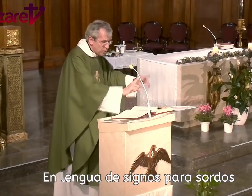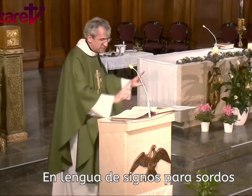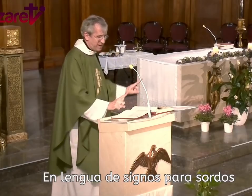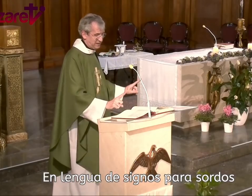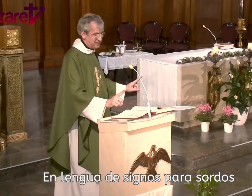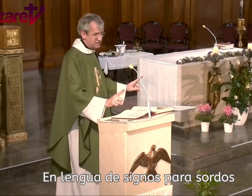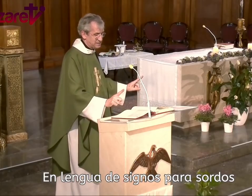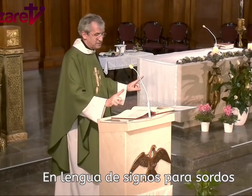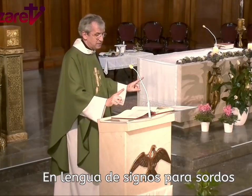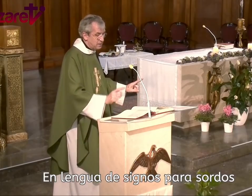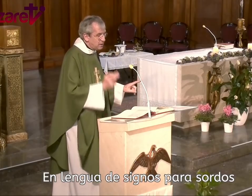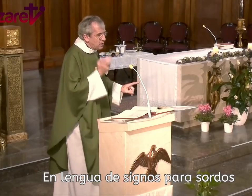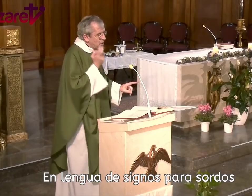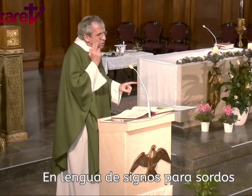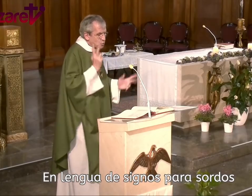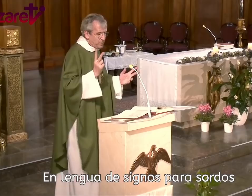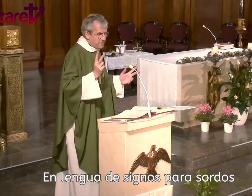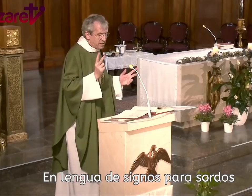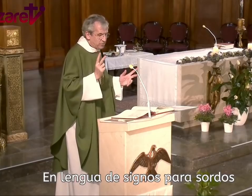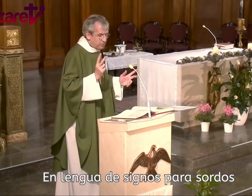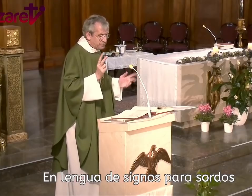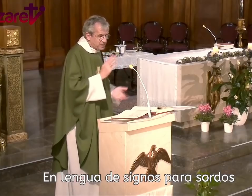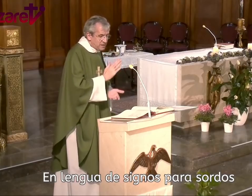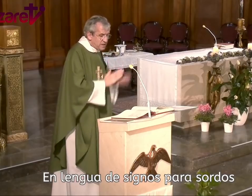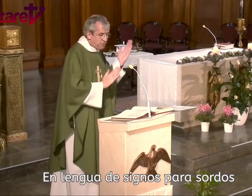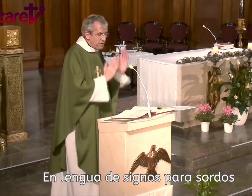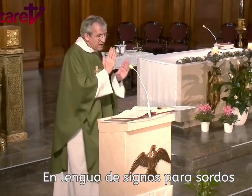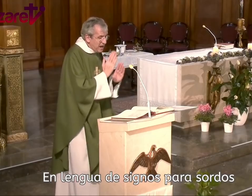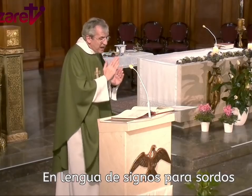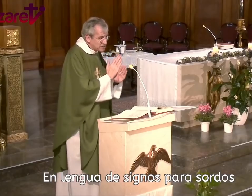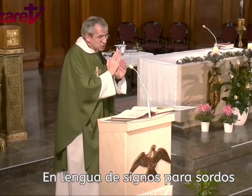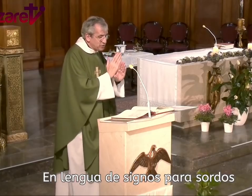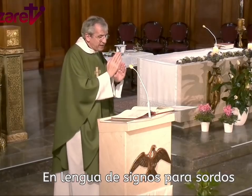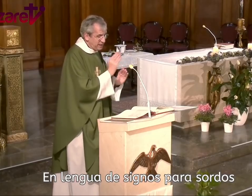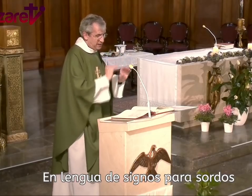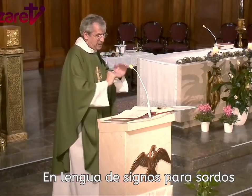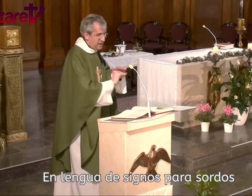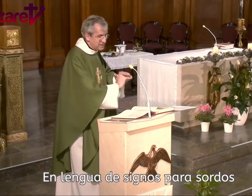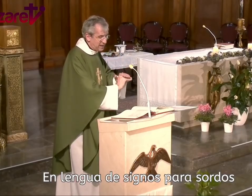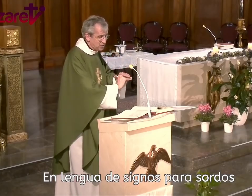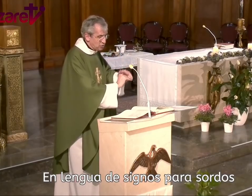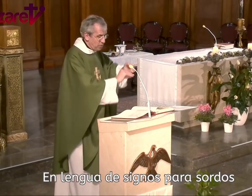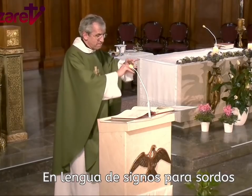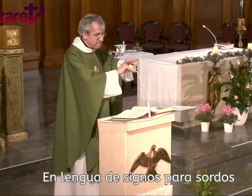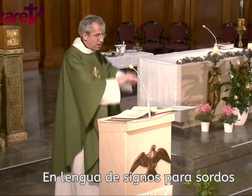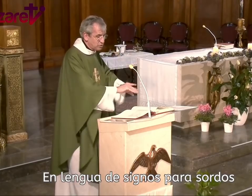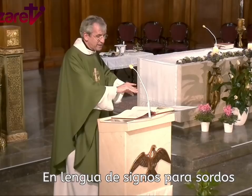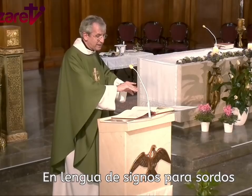esparces Tuve miedo Y fui a esconder el talento bajo tierra